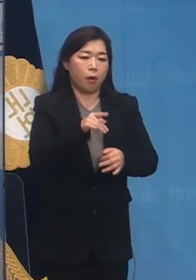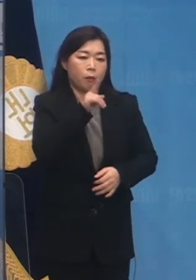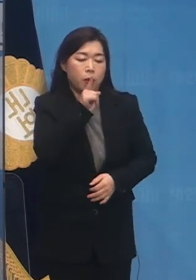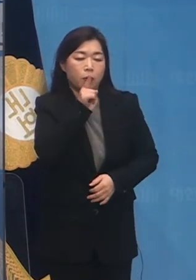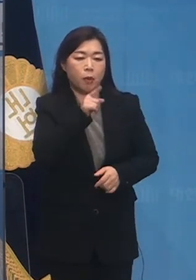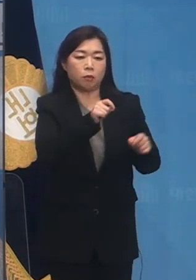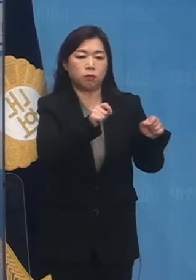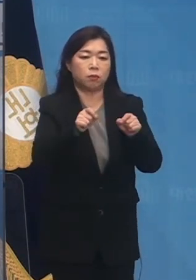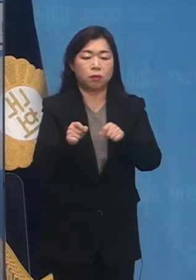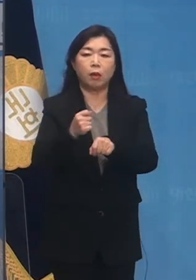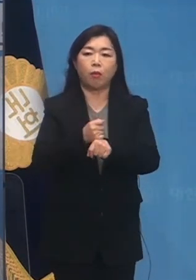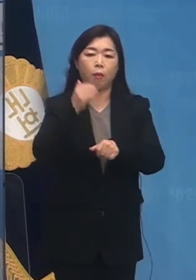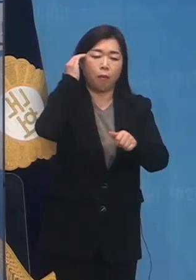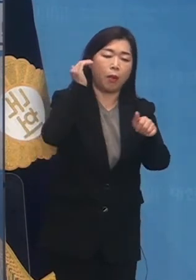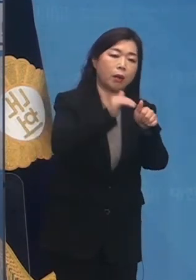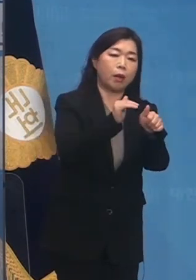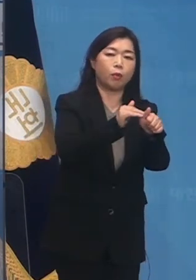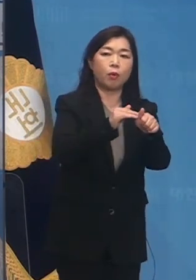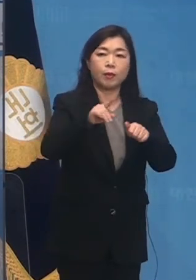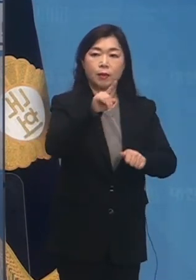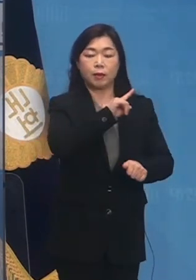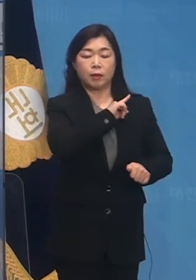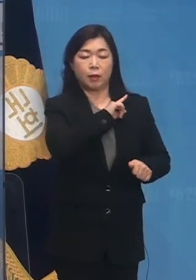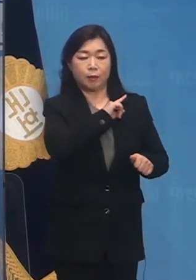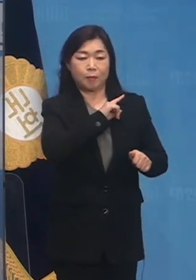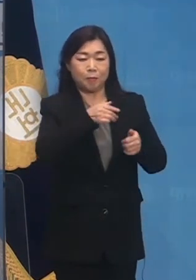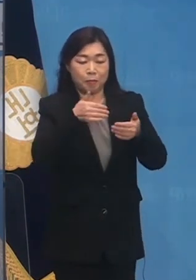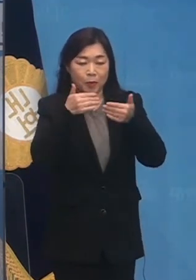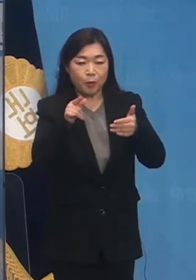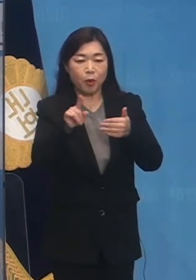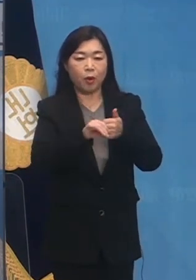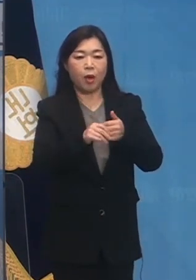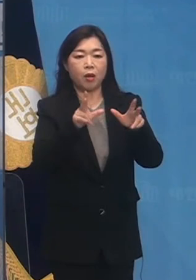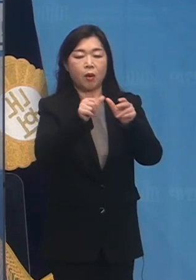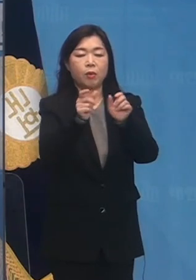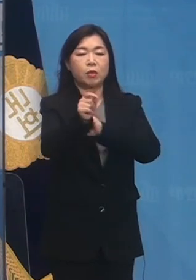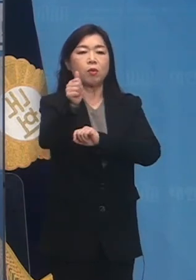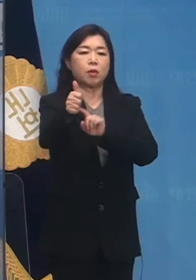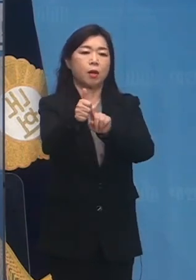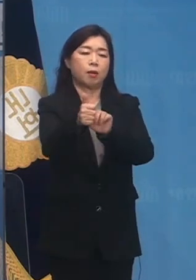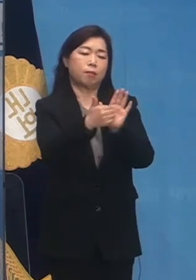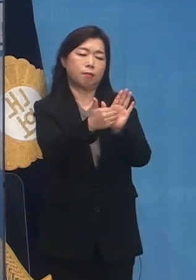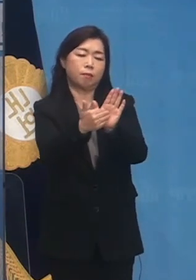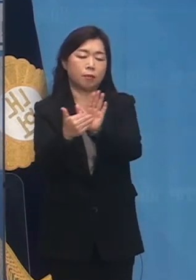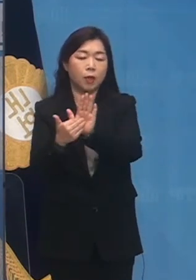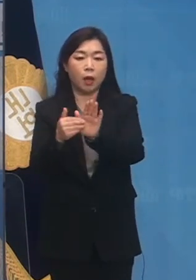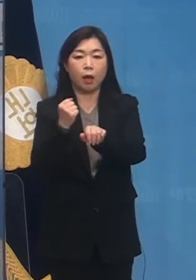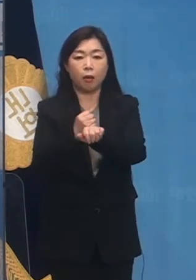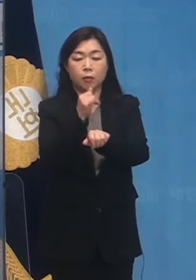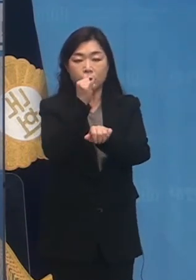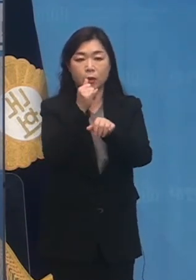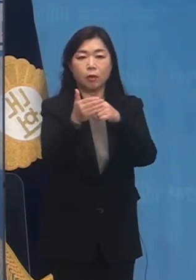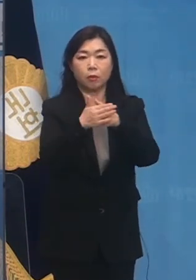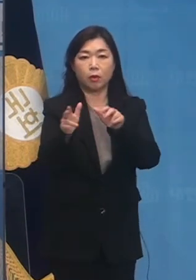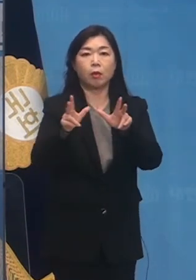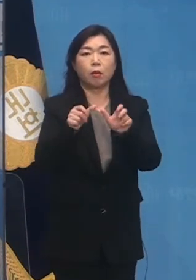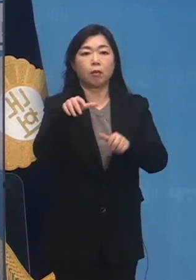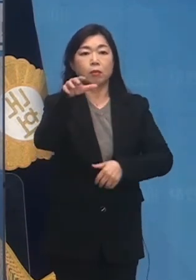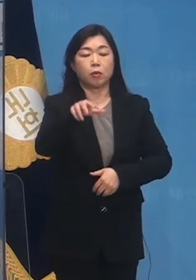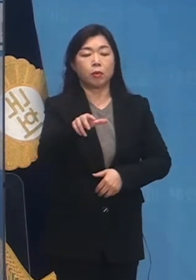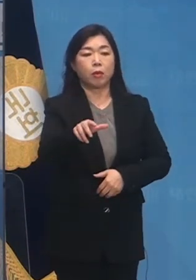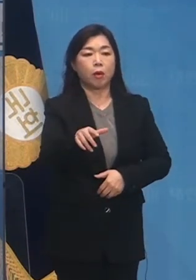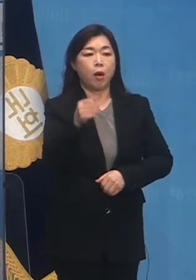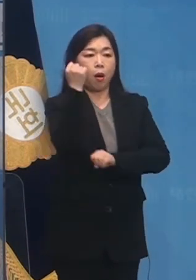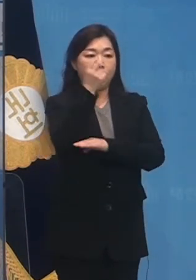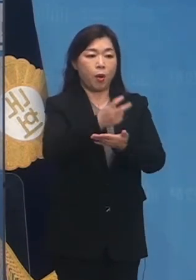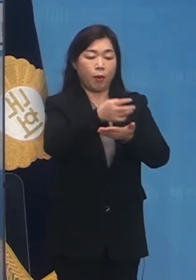그리고 방해하고 그 가장 입구에 성남지청장이 있었다는 이야기가 됩니다. 따라서 우리